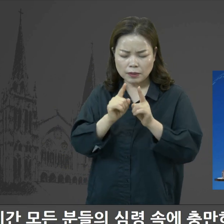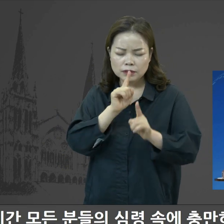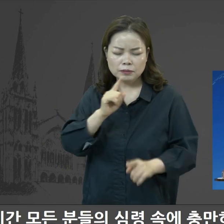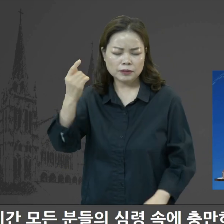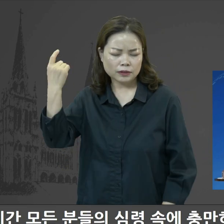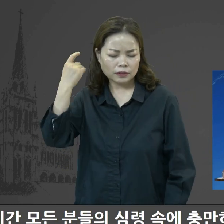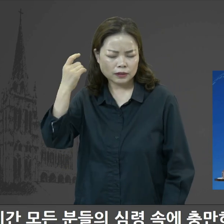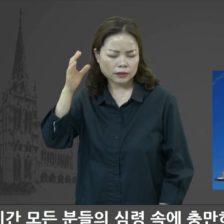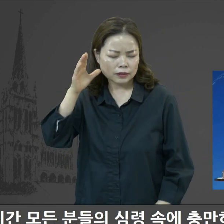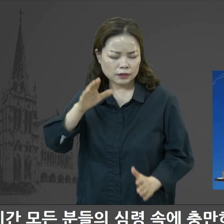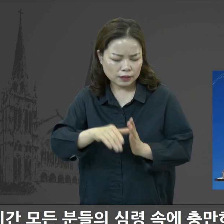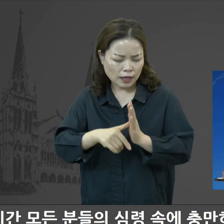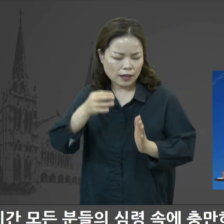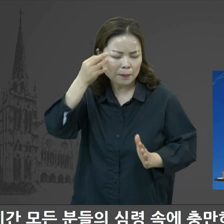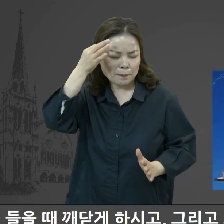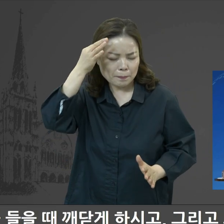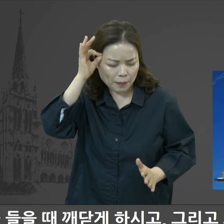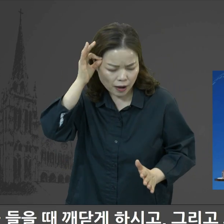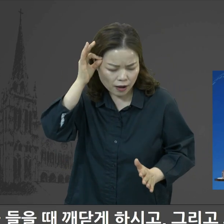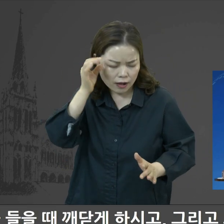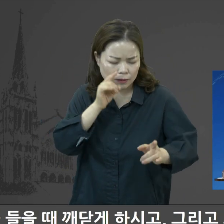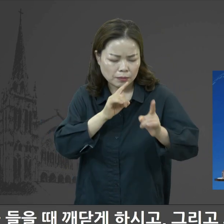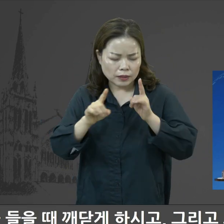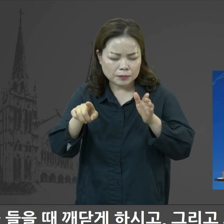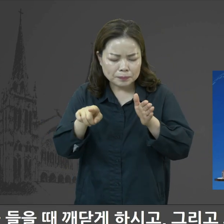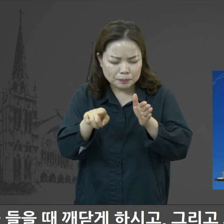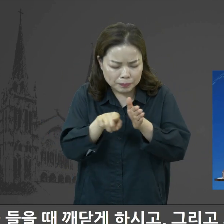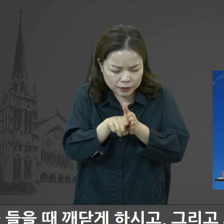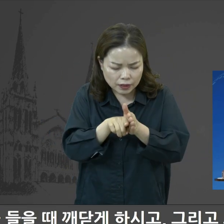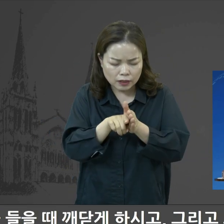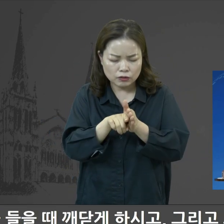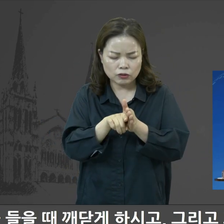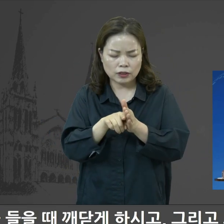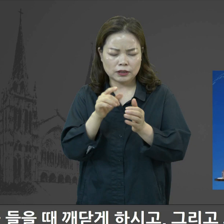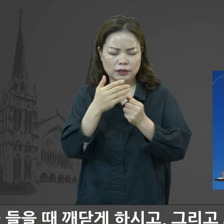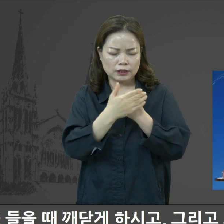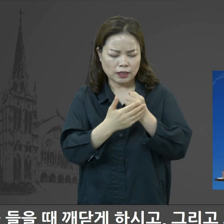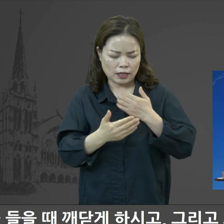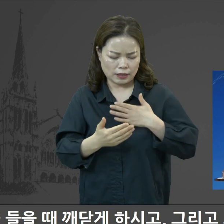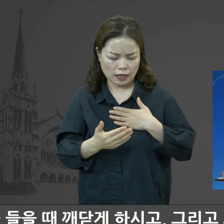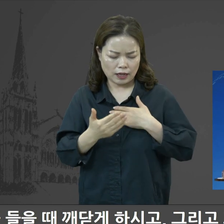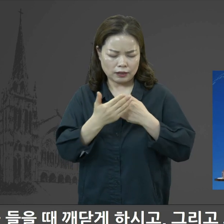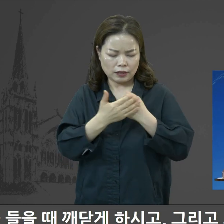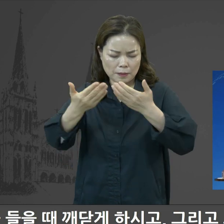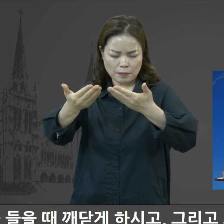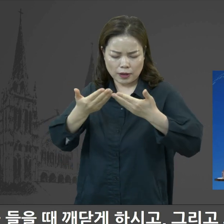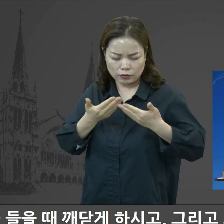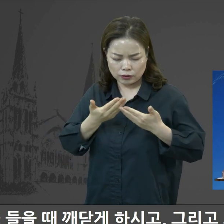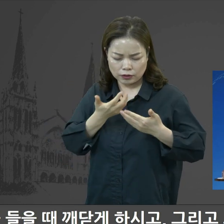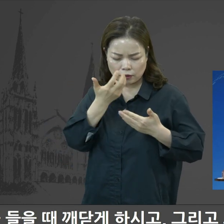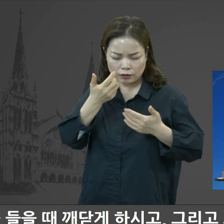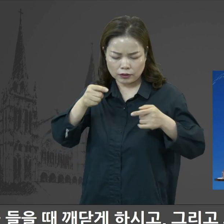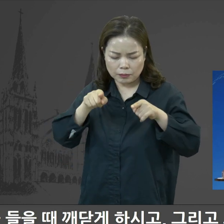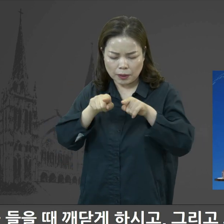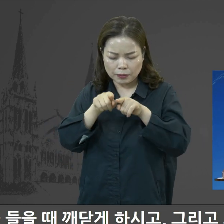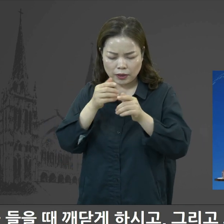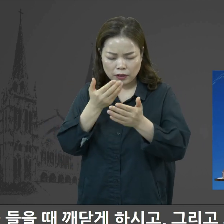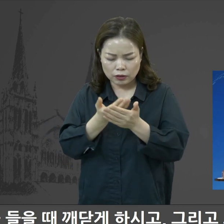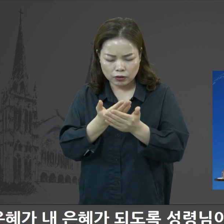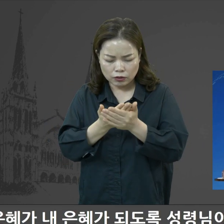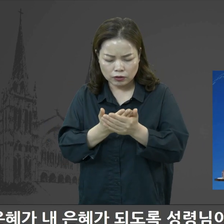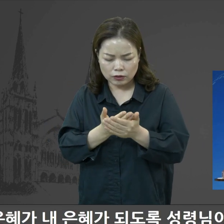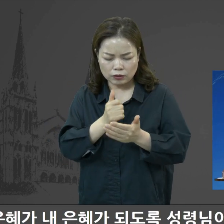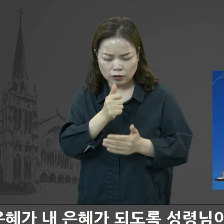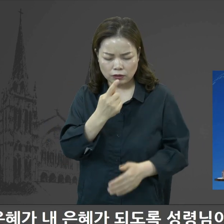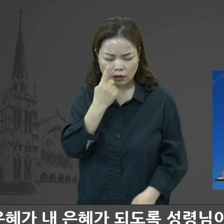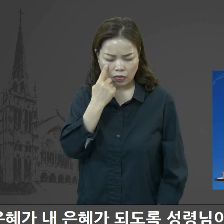때 깨닫게 하시고, 그리고 그 말씀들이 믿어지게 하시고, 그 은혜가 내 은혜가 되도록 성령님 역사하여 주시옵소서.